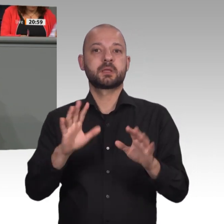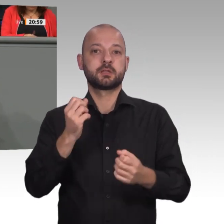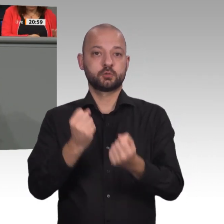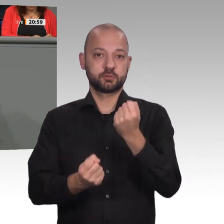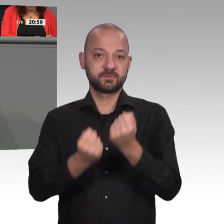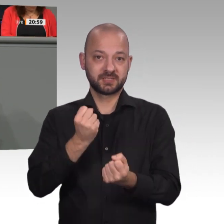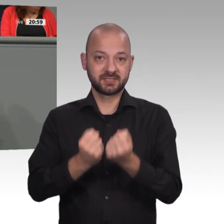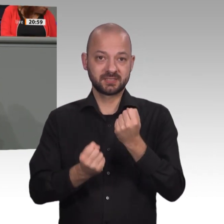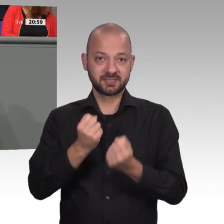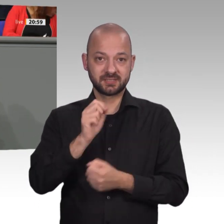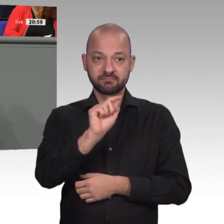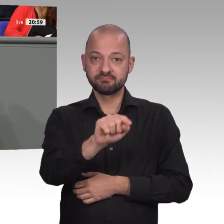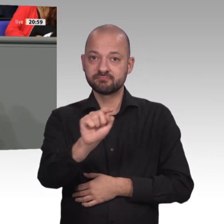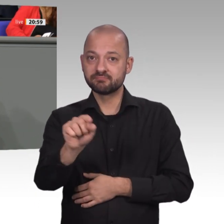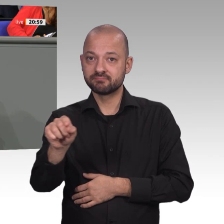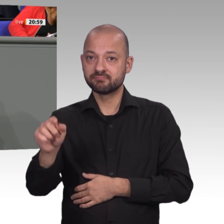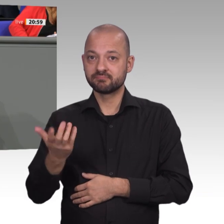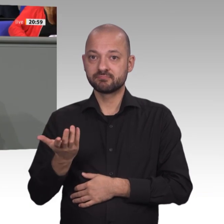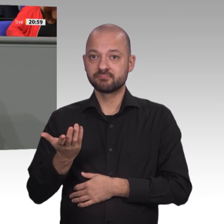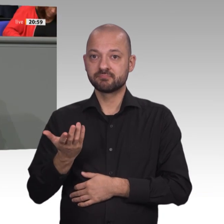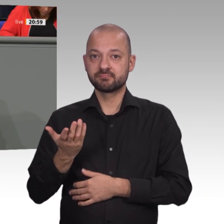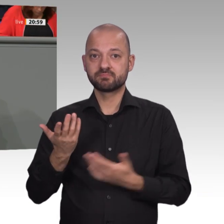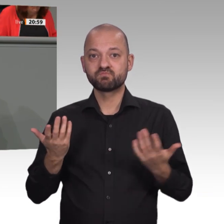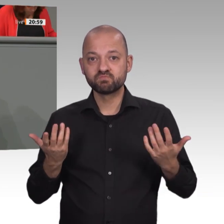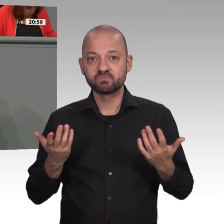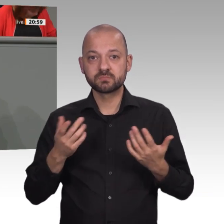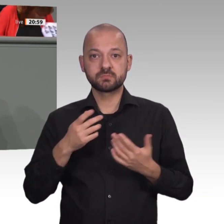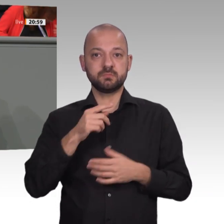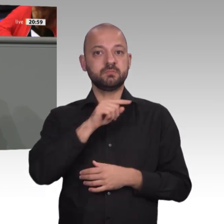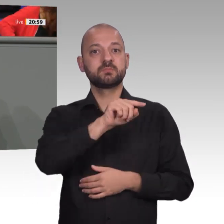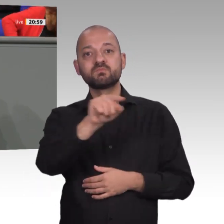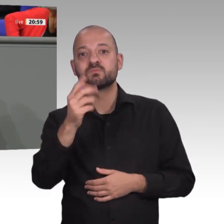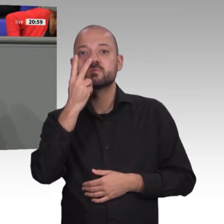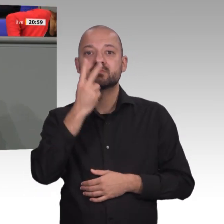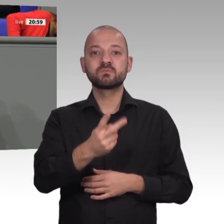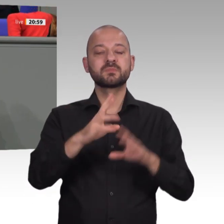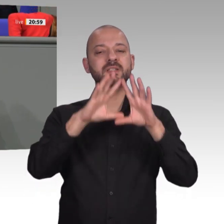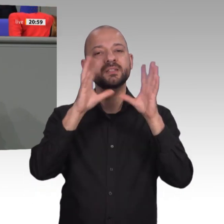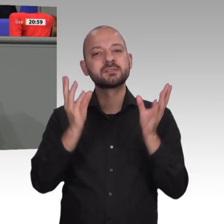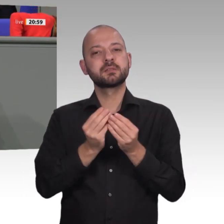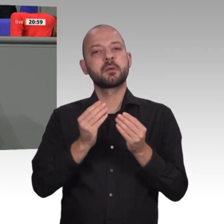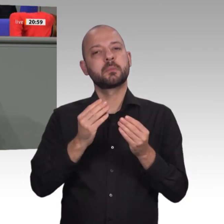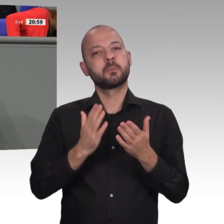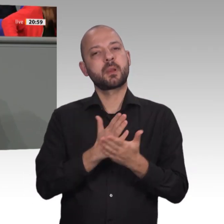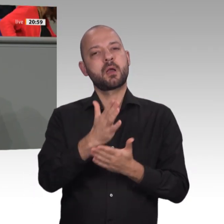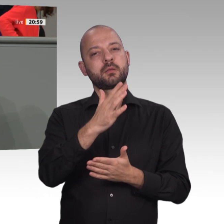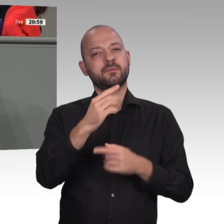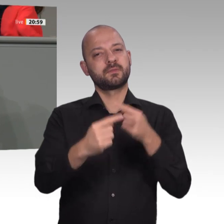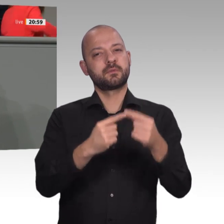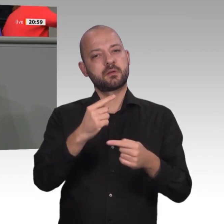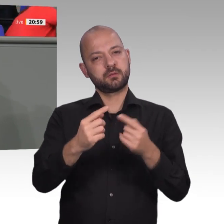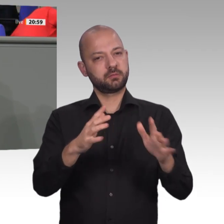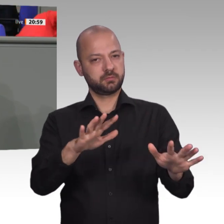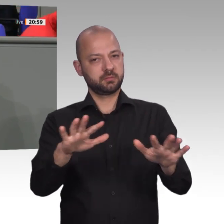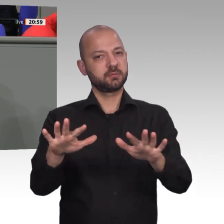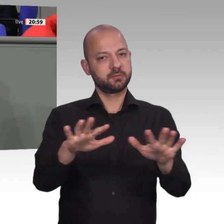Wirtschaftsprüfungsunternehmens Curcon herrschen bei den Trägern der Eingliederungshilfe extreme Vorbehalte und Verunsicherung. Und